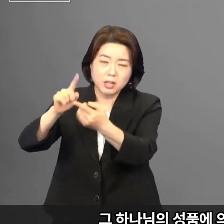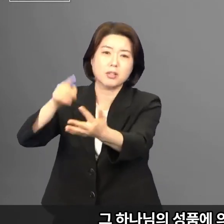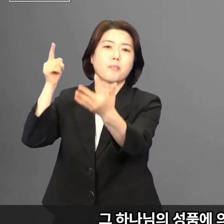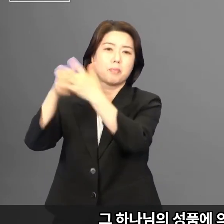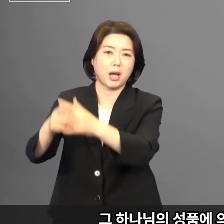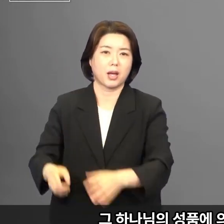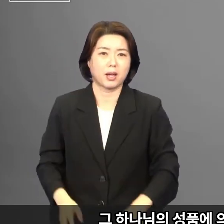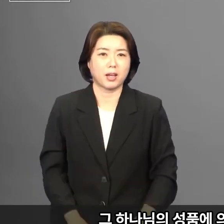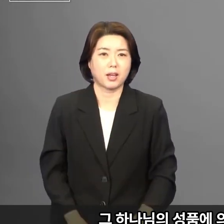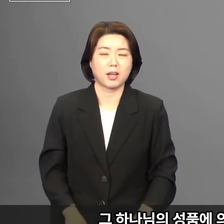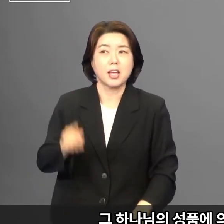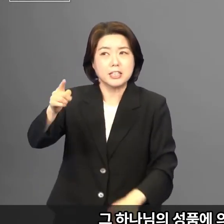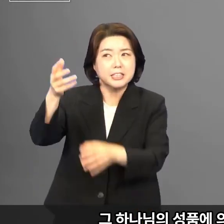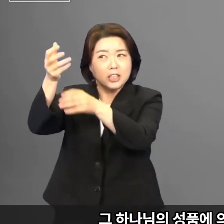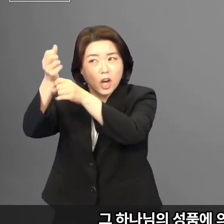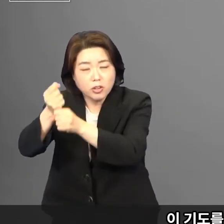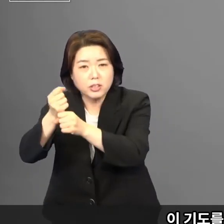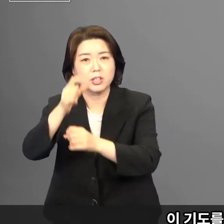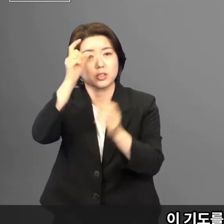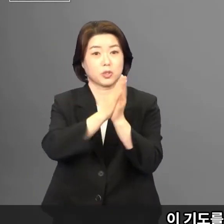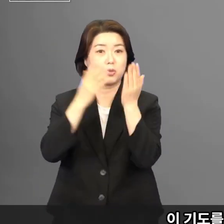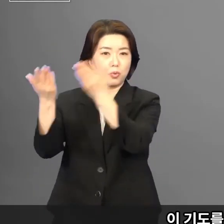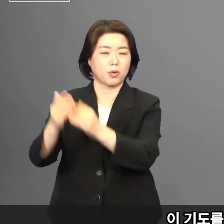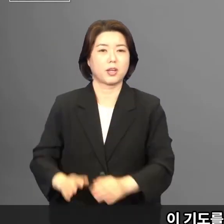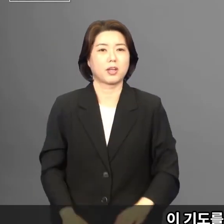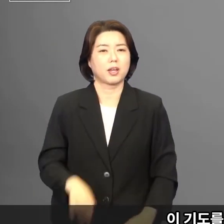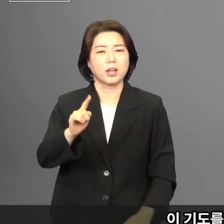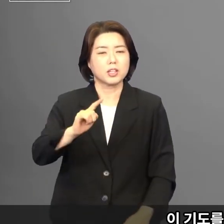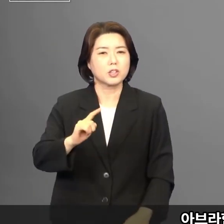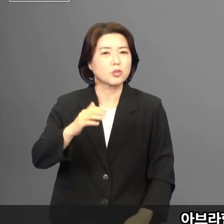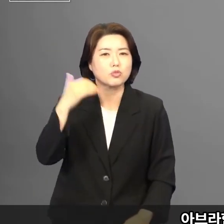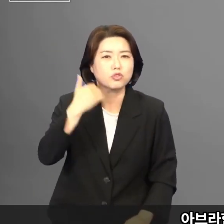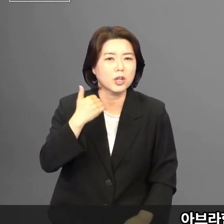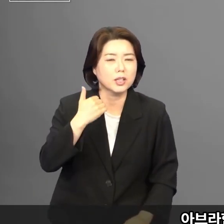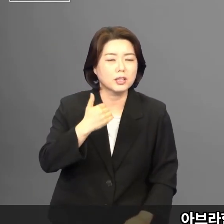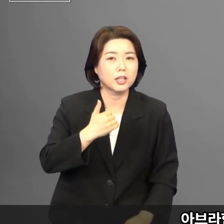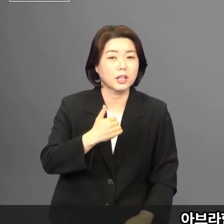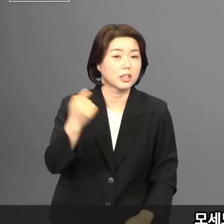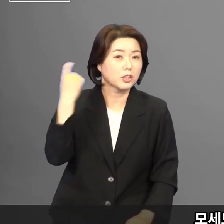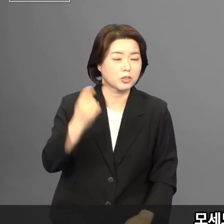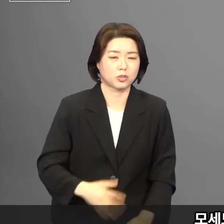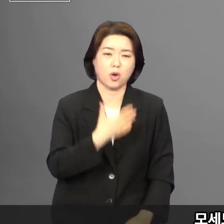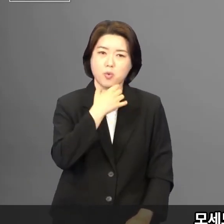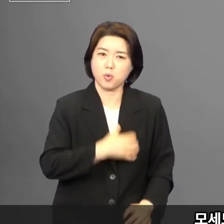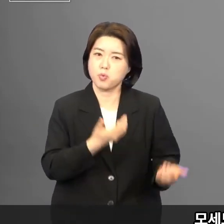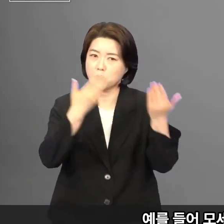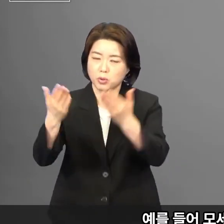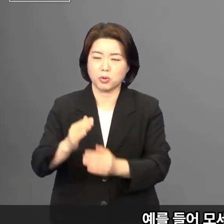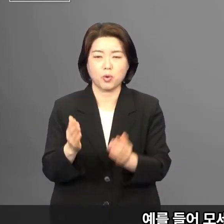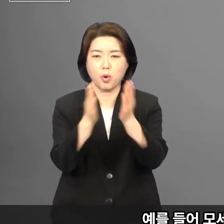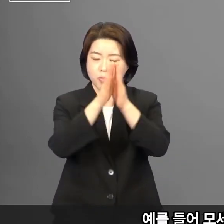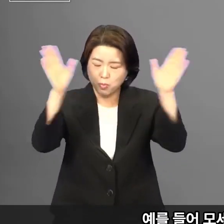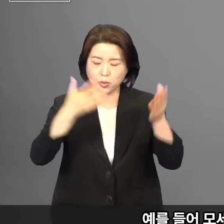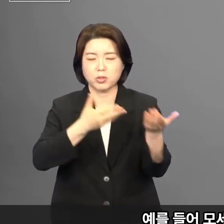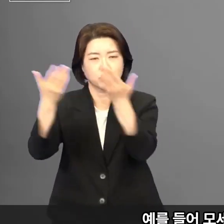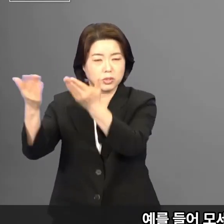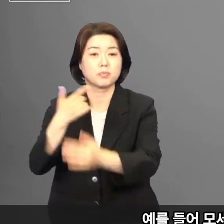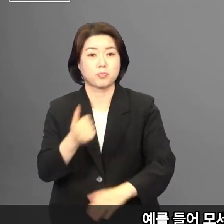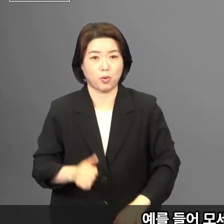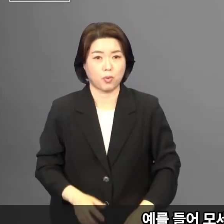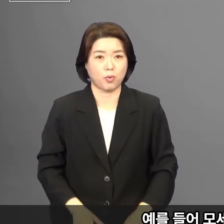그 하나님의 성품에 의지하여 기도를 하는 겁니다. 이 기도가 누가 들었느냐? 아브라함도 들었고요, 모세도 들었어요. 예를 들어